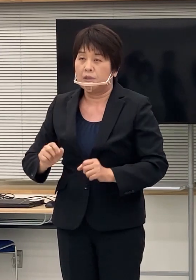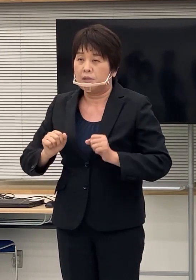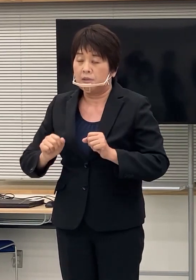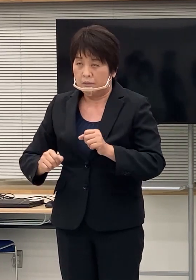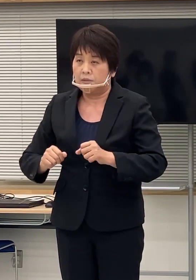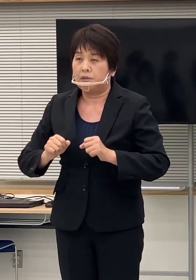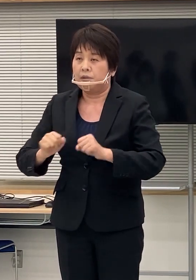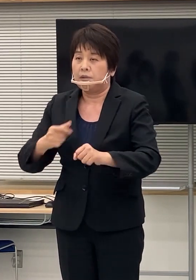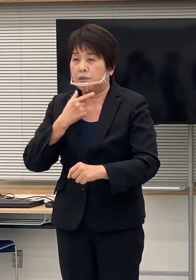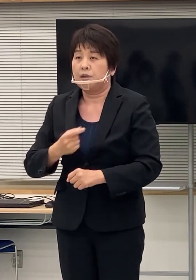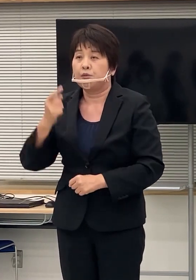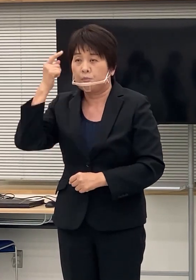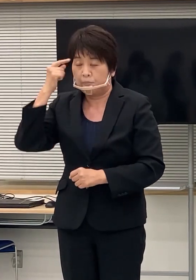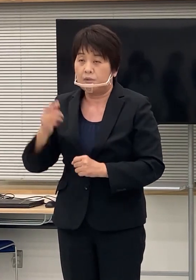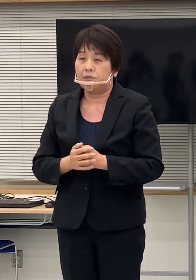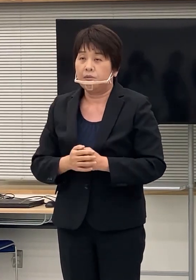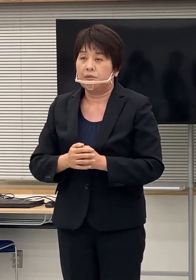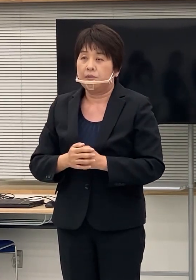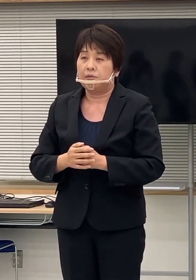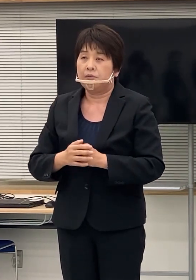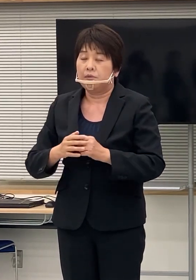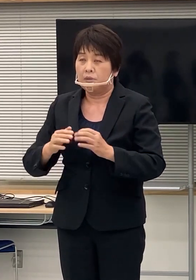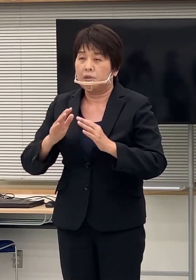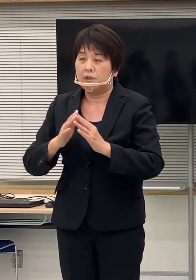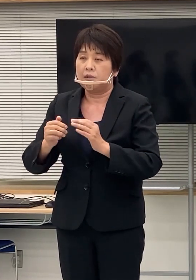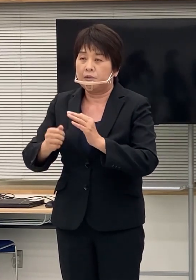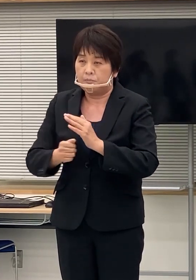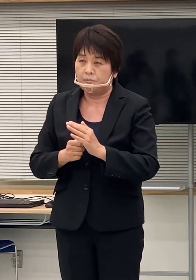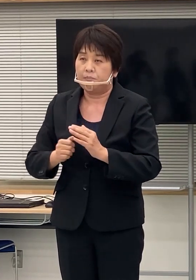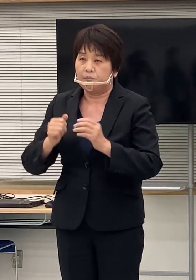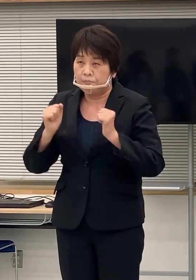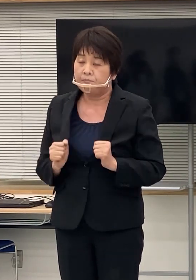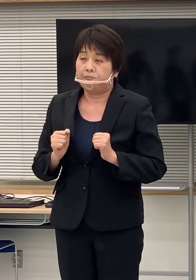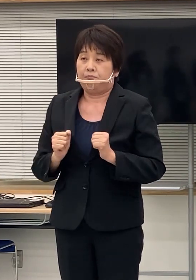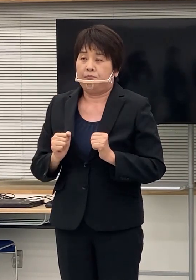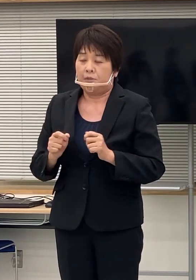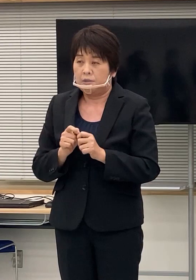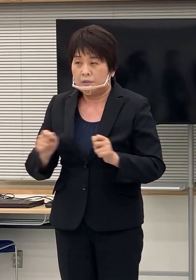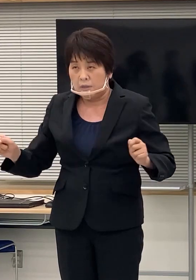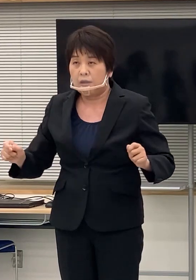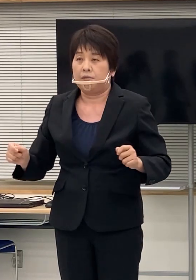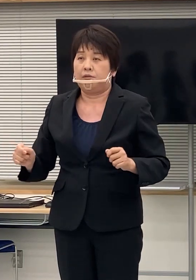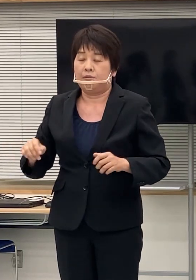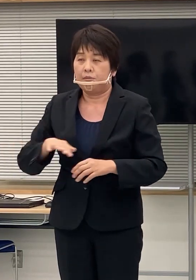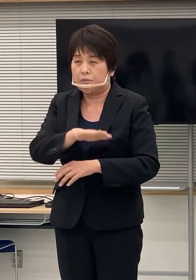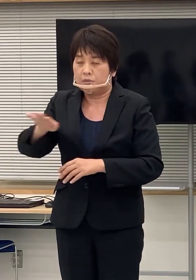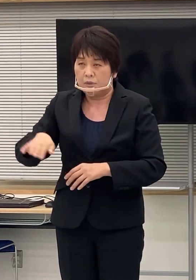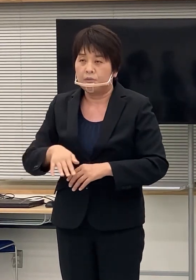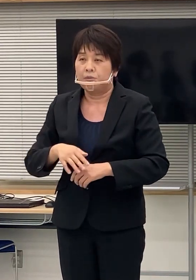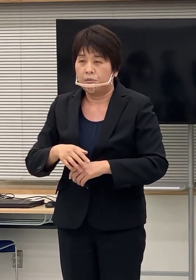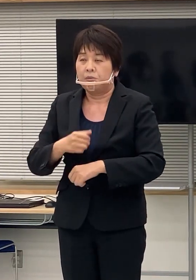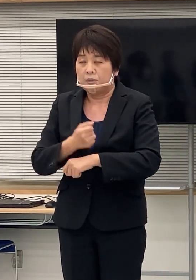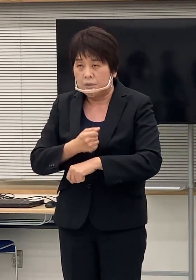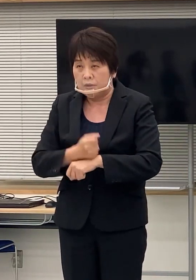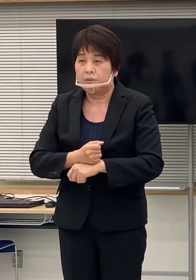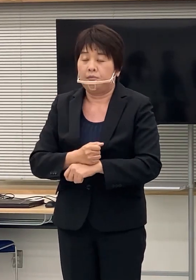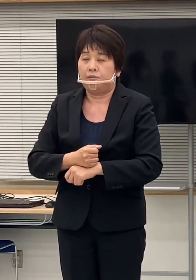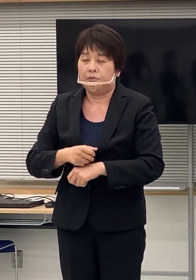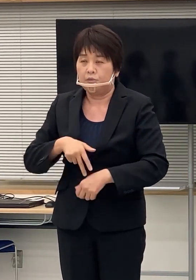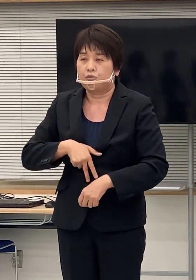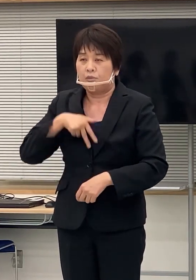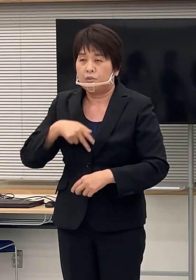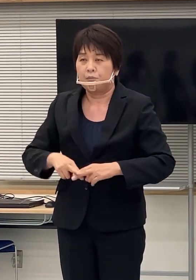ます。ぜひ自粛が長期化し県民の皆様のご負担やあるいはストレスも溜まっていることかと思